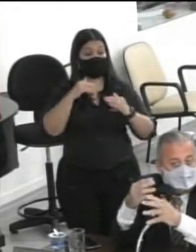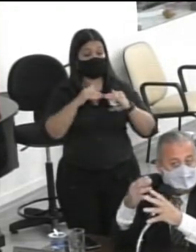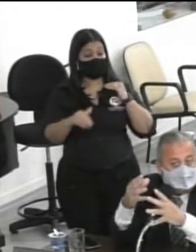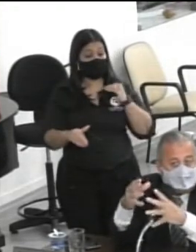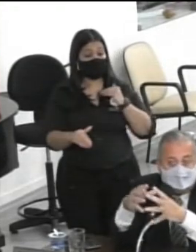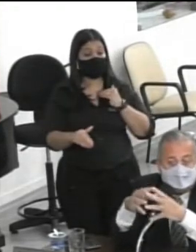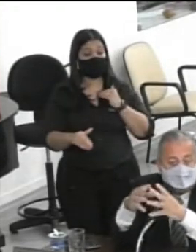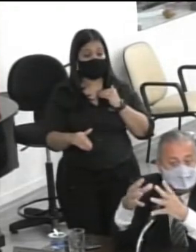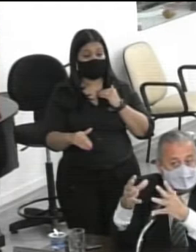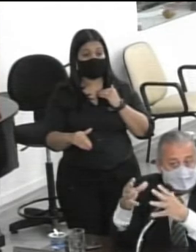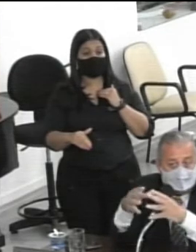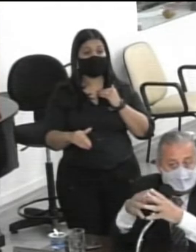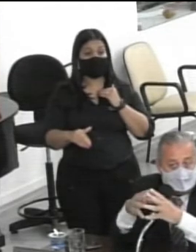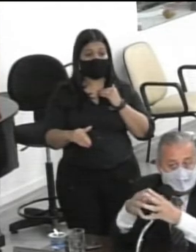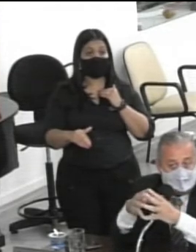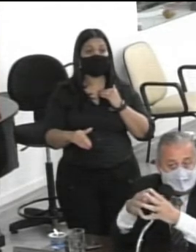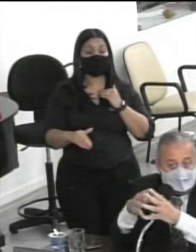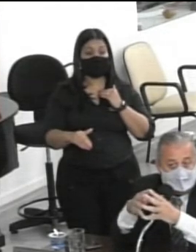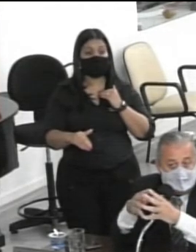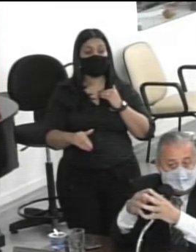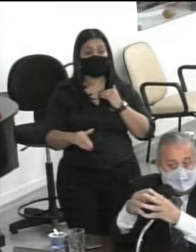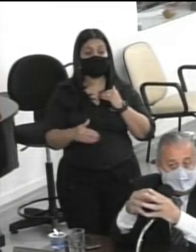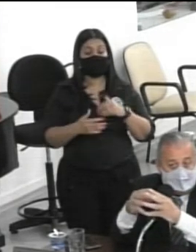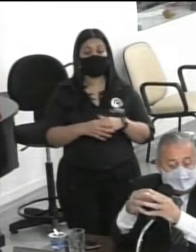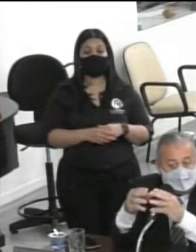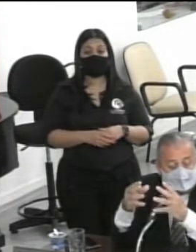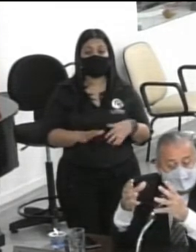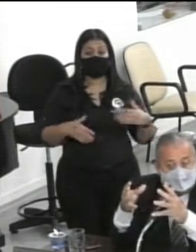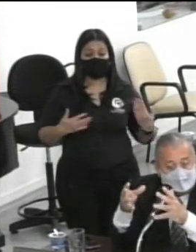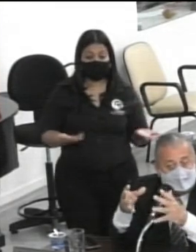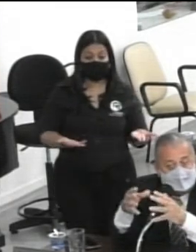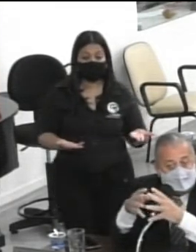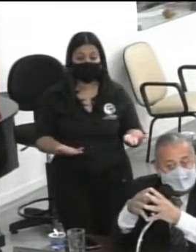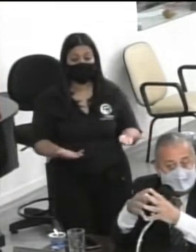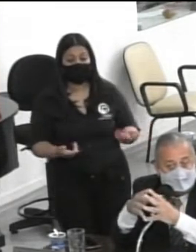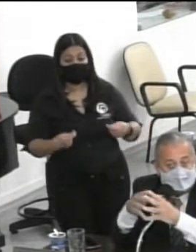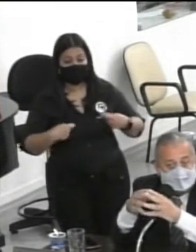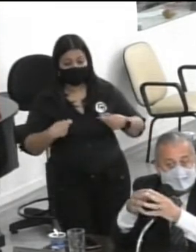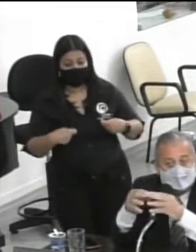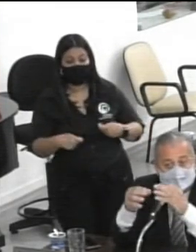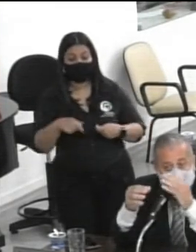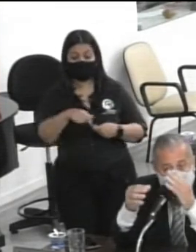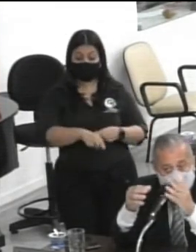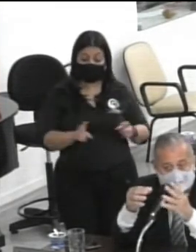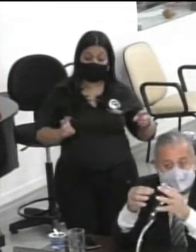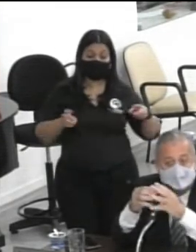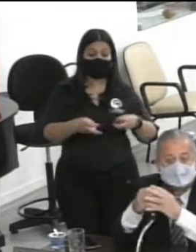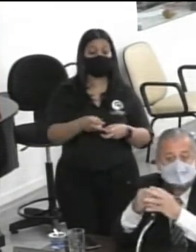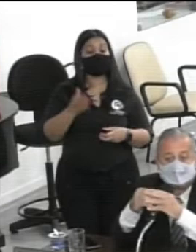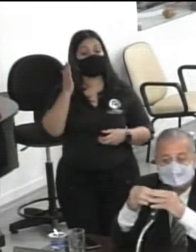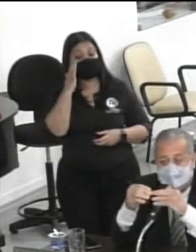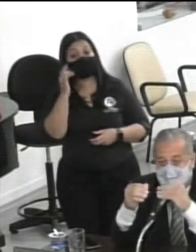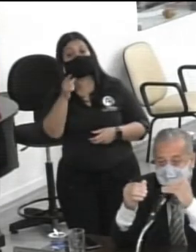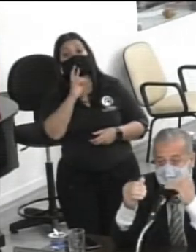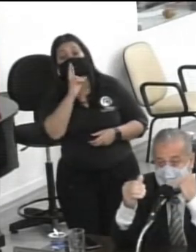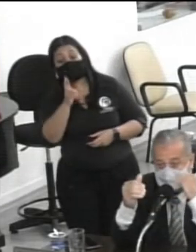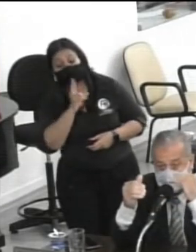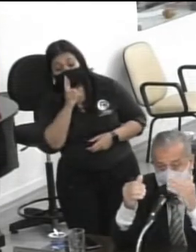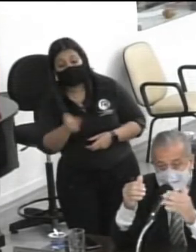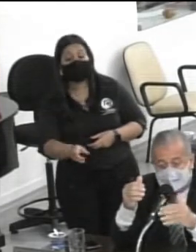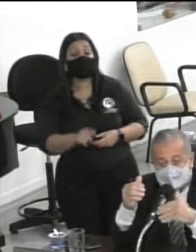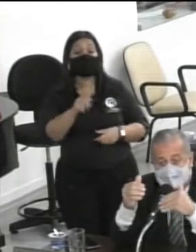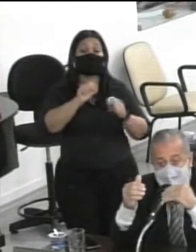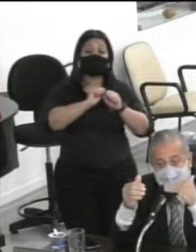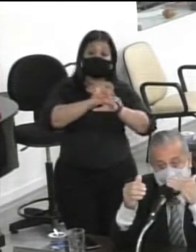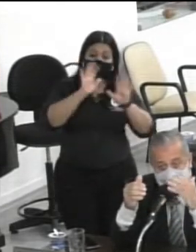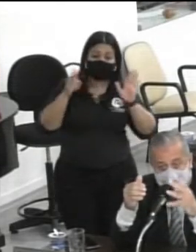que iam encher a Câmara, né? Teria que ter enchido a Câmara mesmo, para saber das tuas respostas, para saber da sua transparência, da